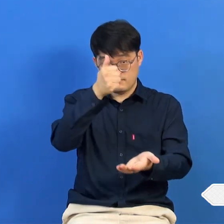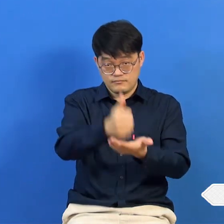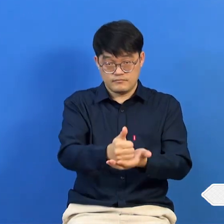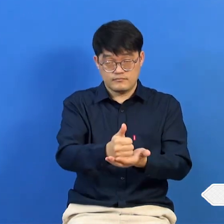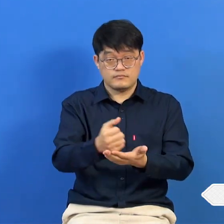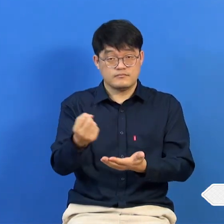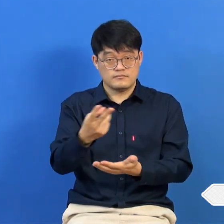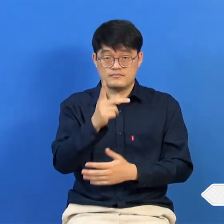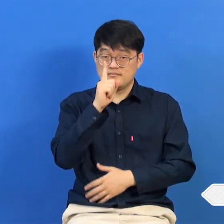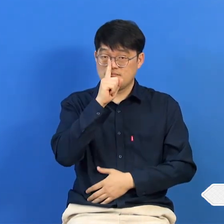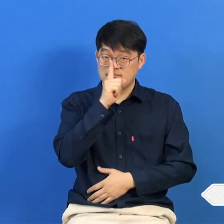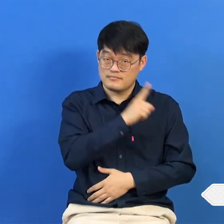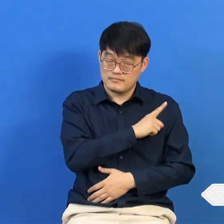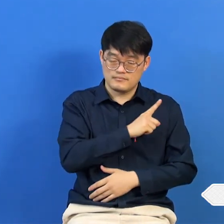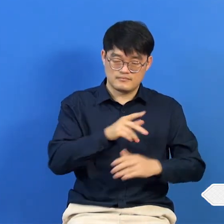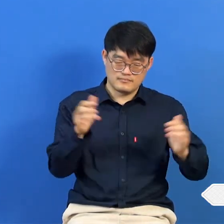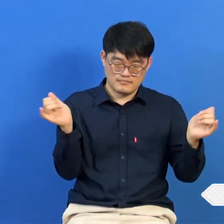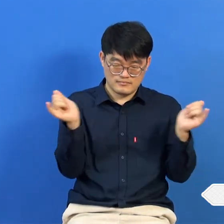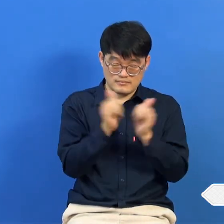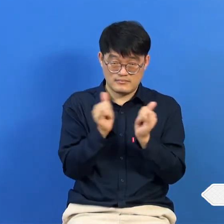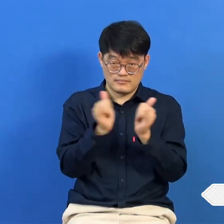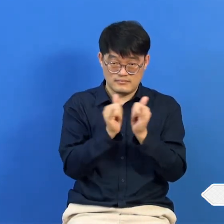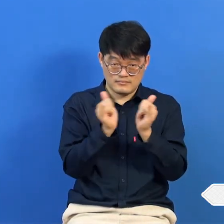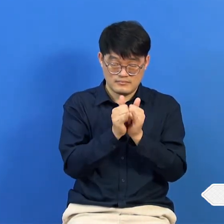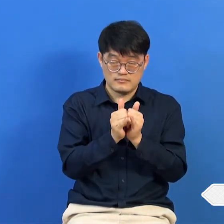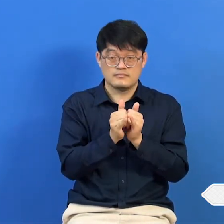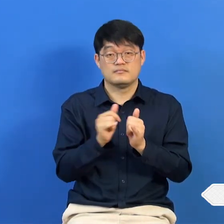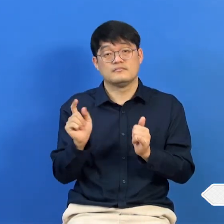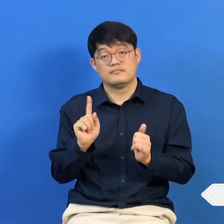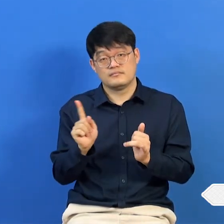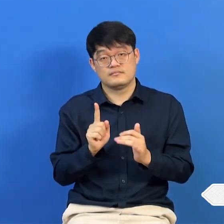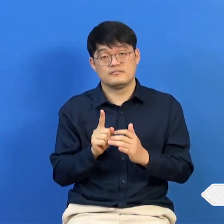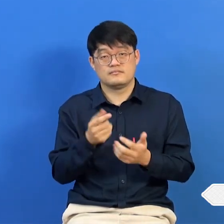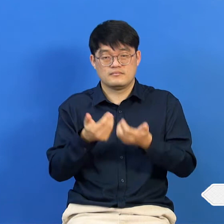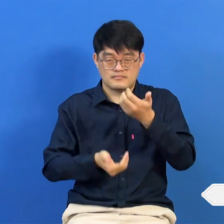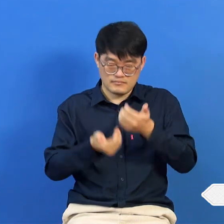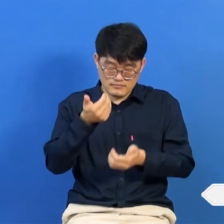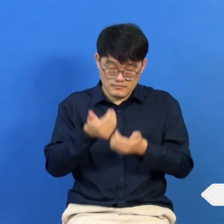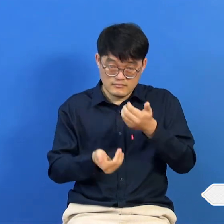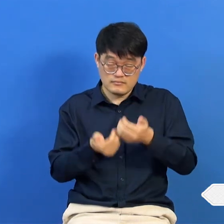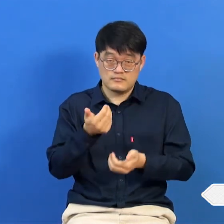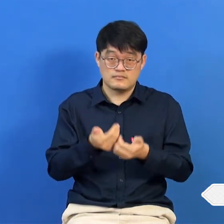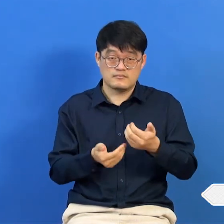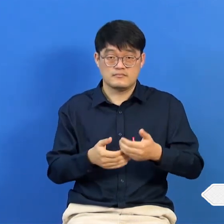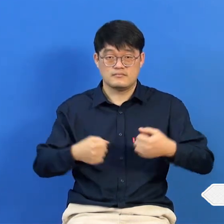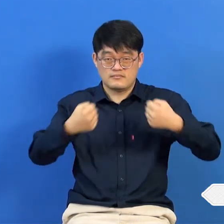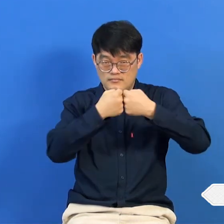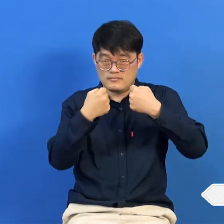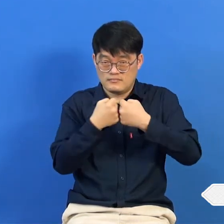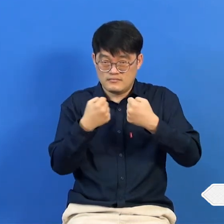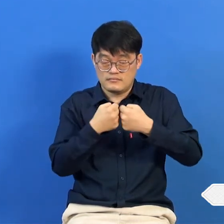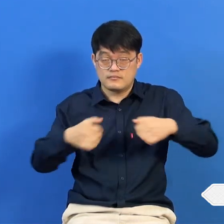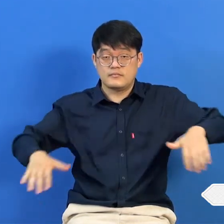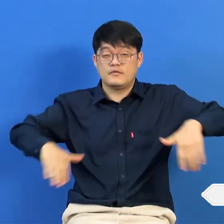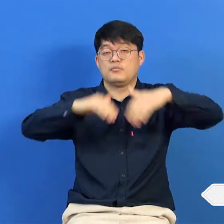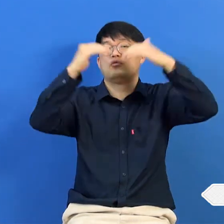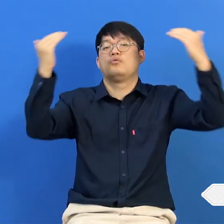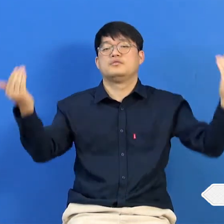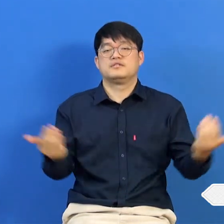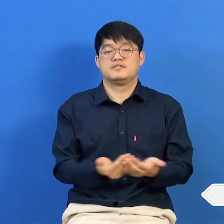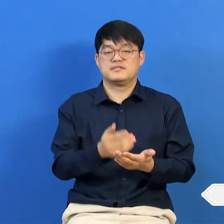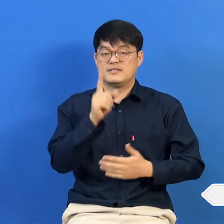또 악과 전쟁과 테러와 갈등과 싸움, 이 모든